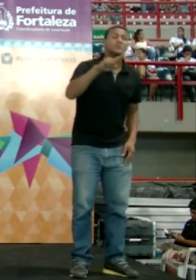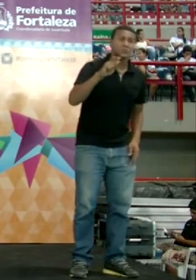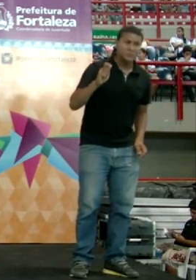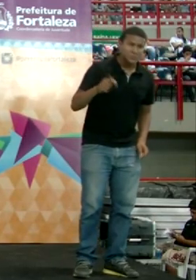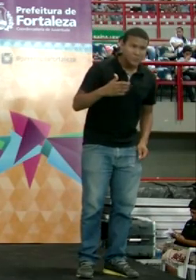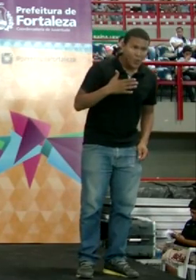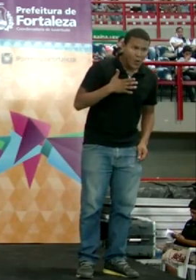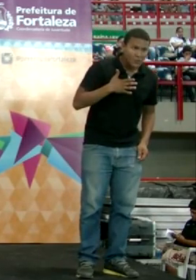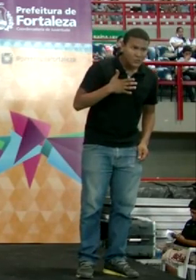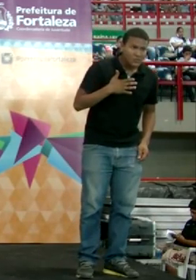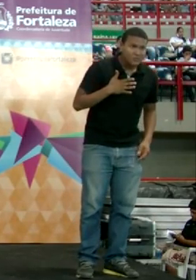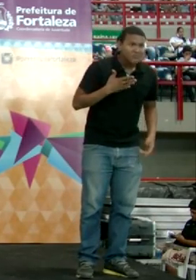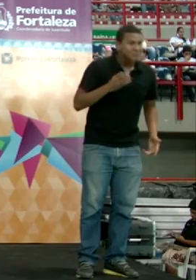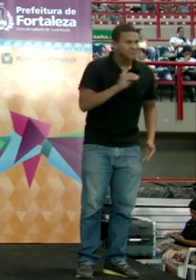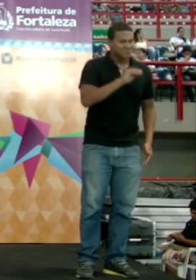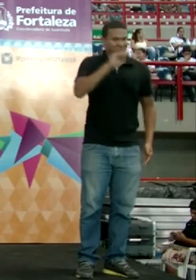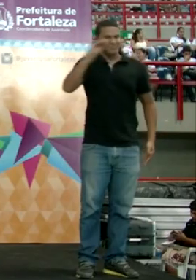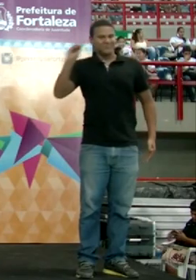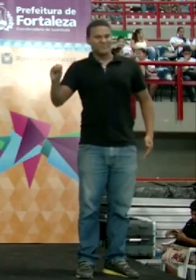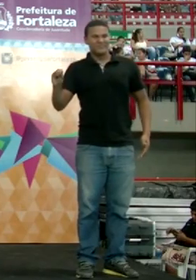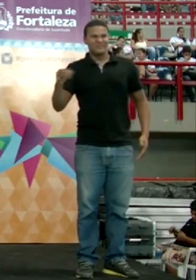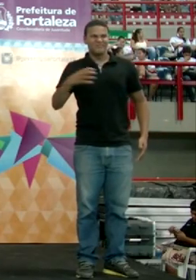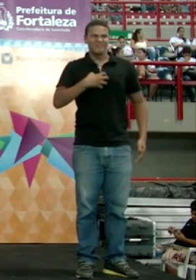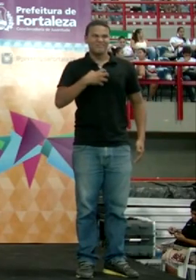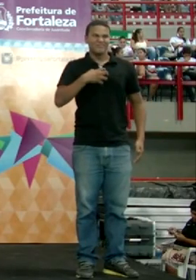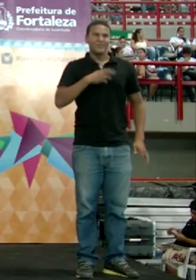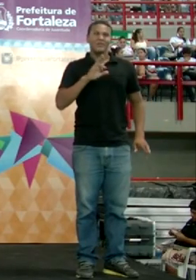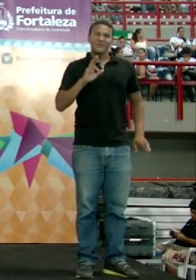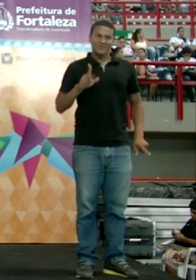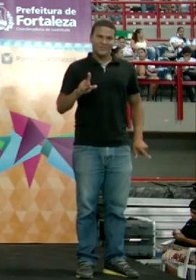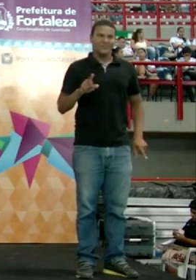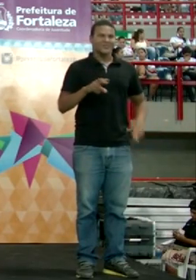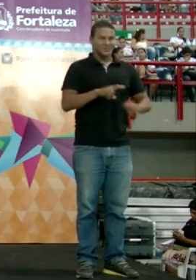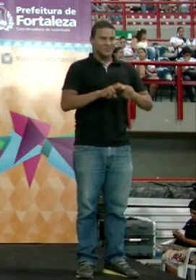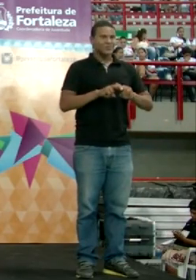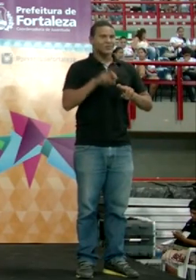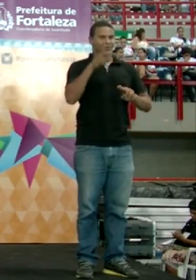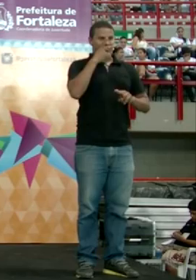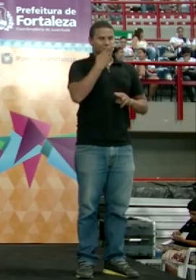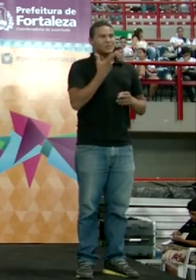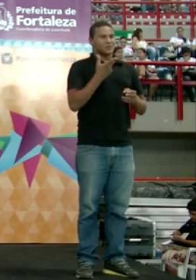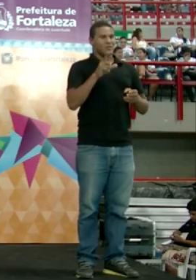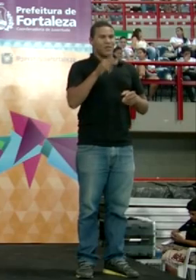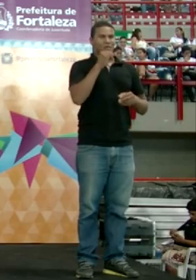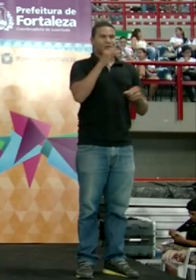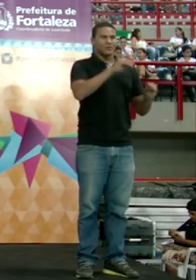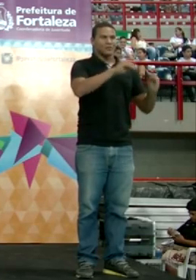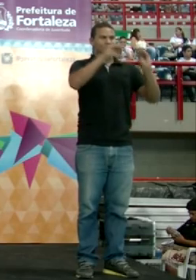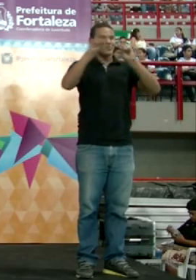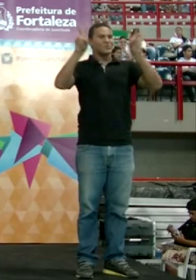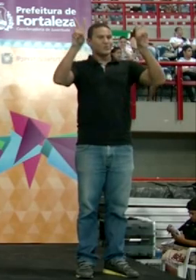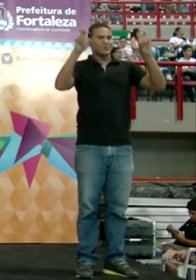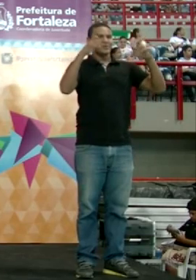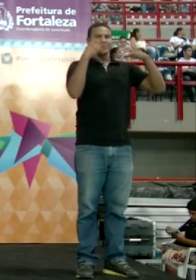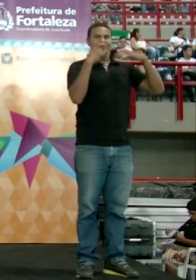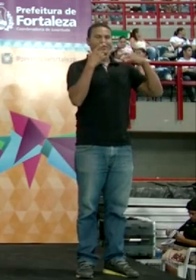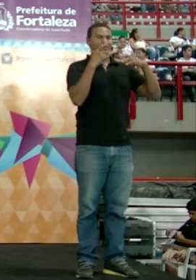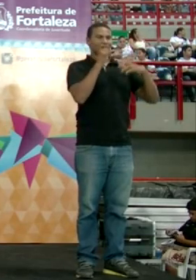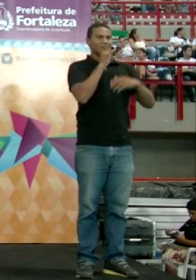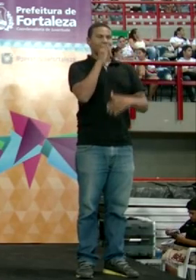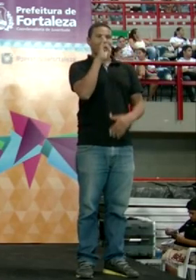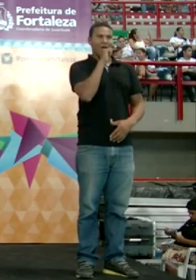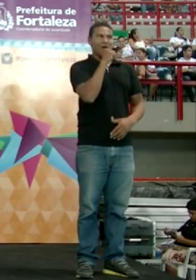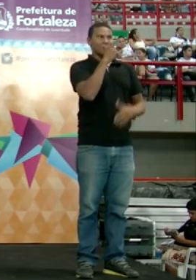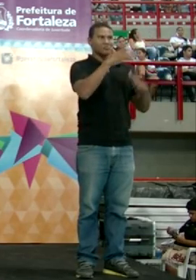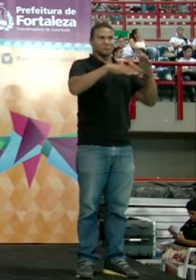problema, tá? Essa história de migração de população em região de hidrelétrica, desculpe, é problemático, porque alaga